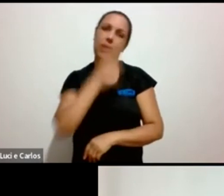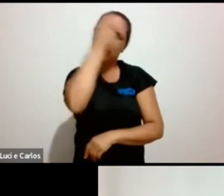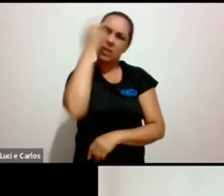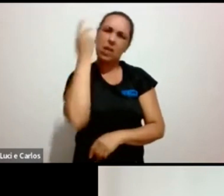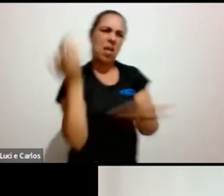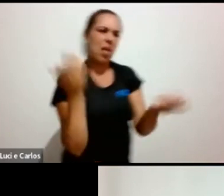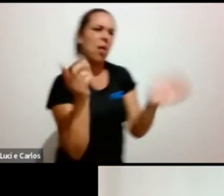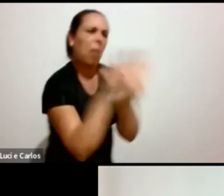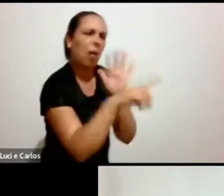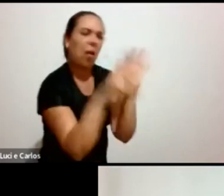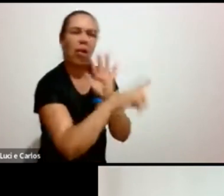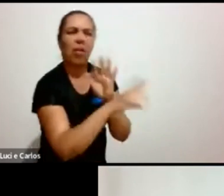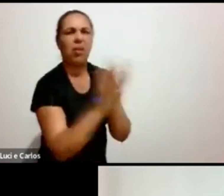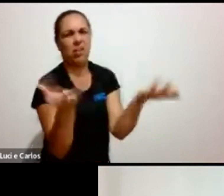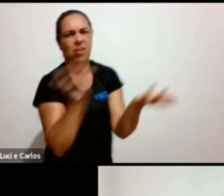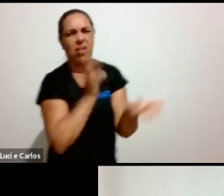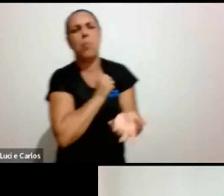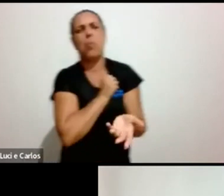que tem fibromialgia.